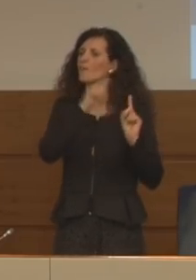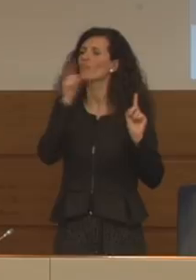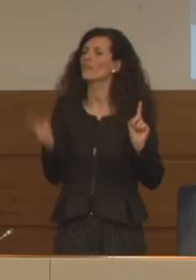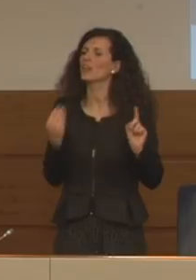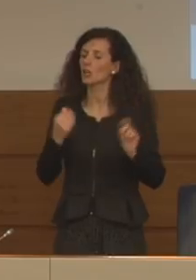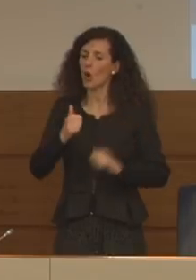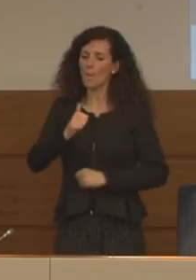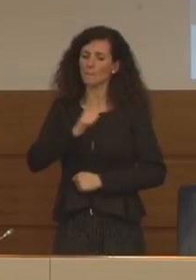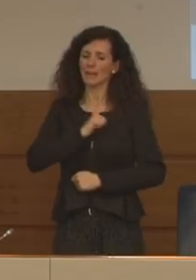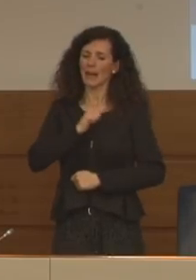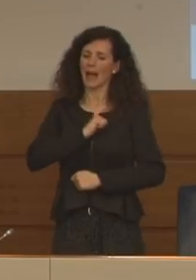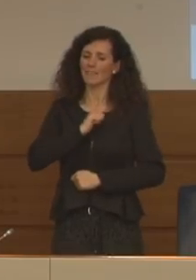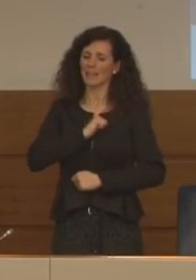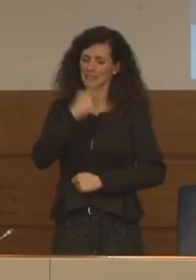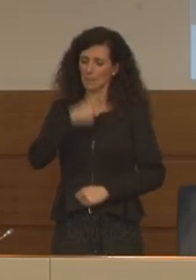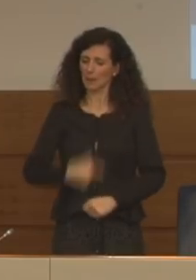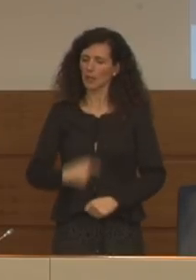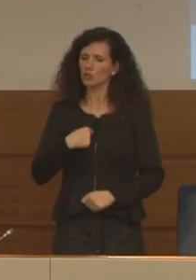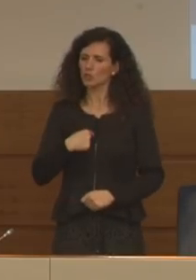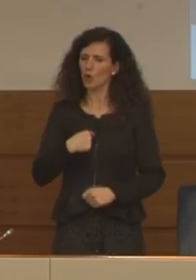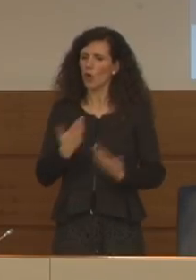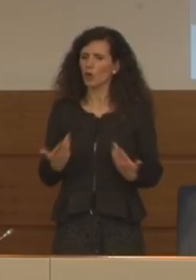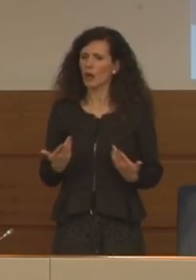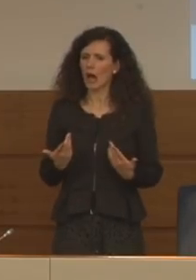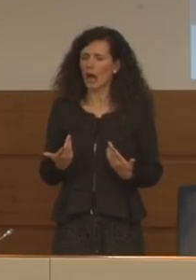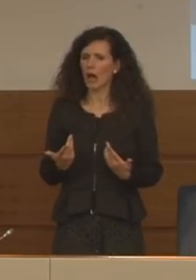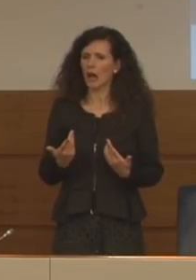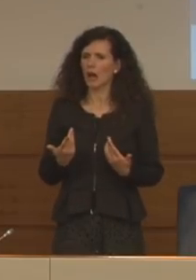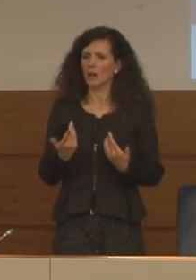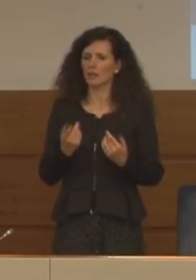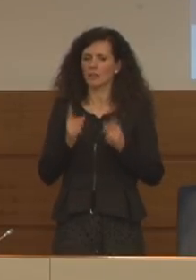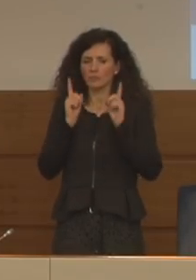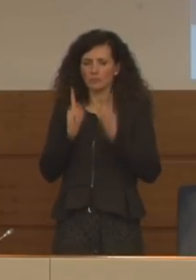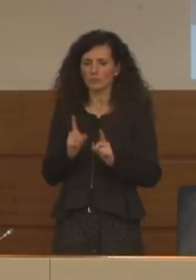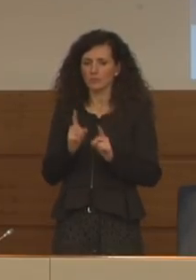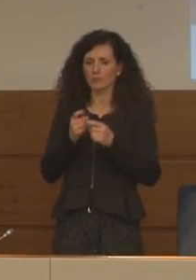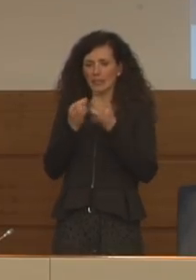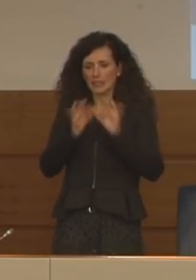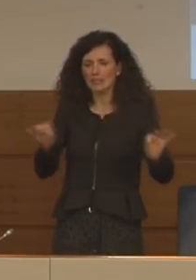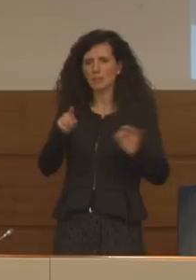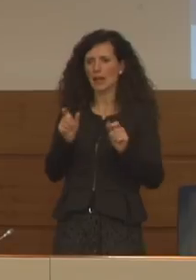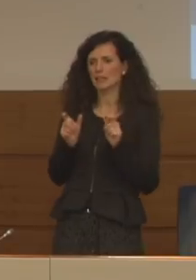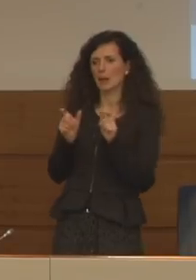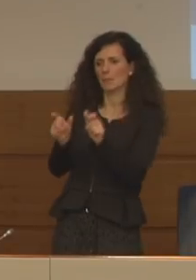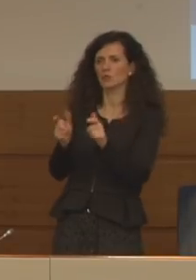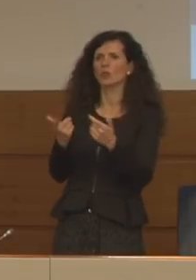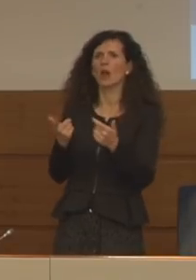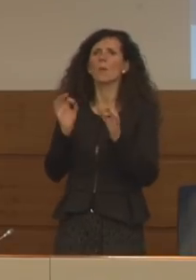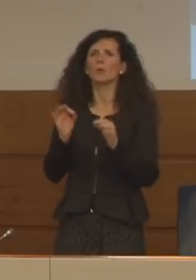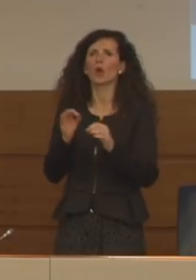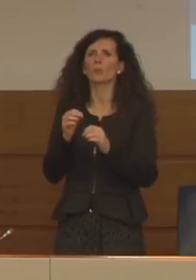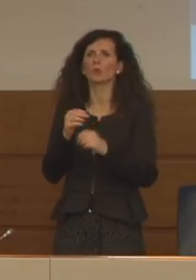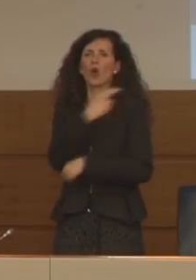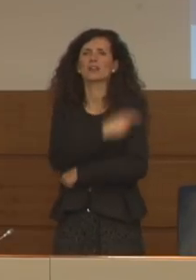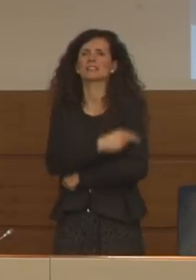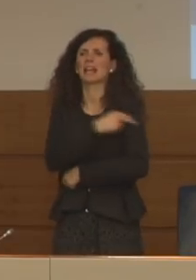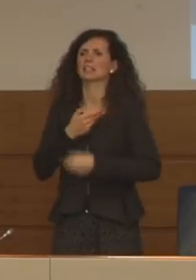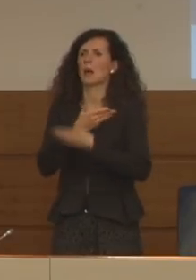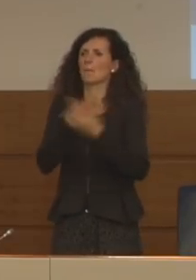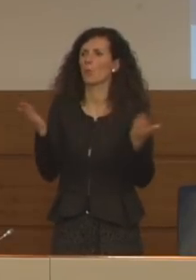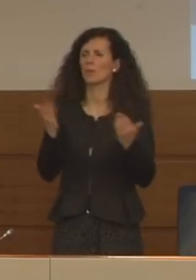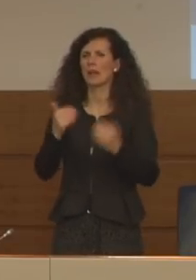la praga si può stare insieme a queste misure di sicurezza secondo